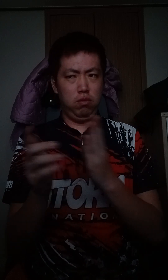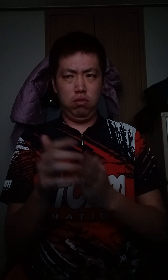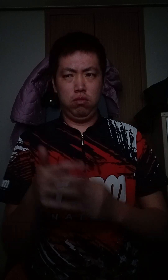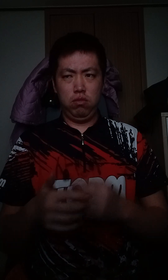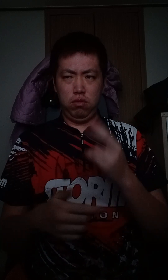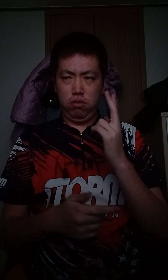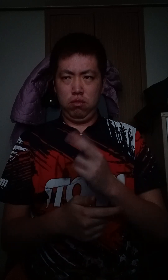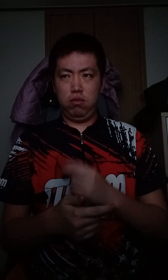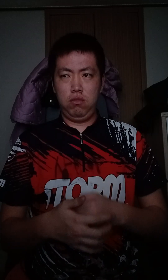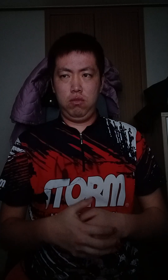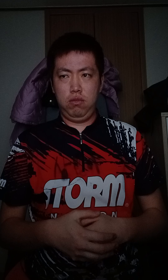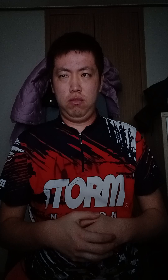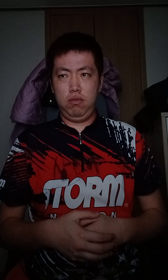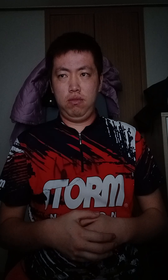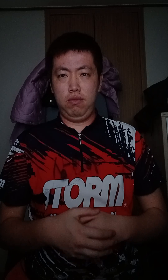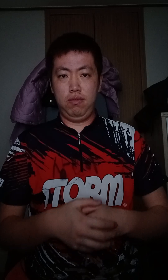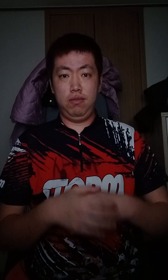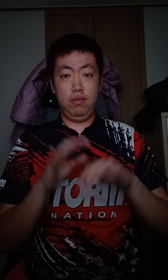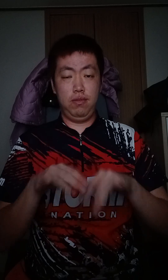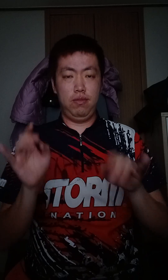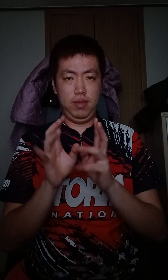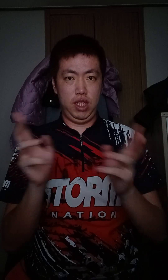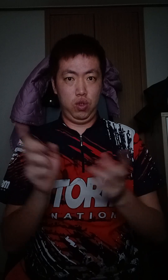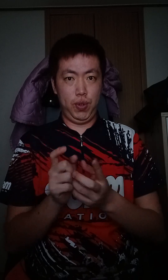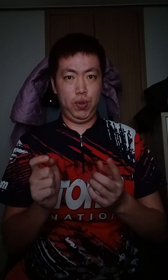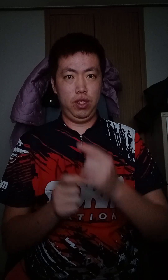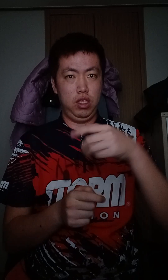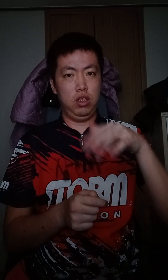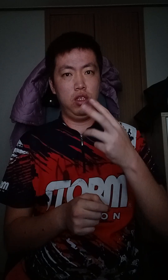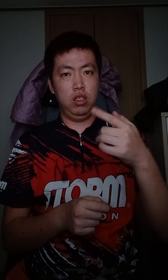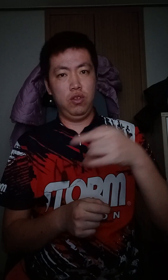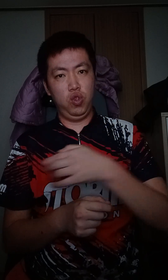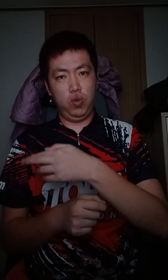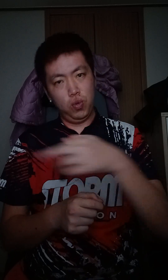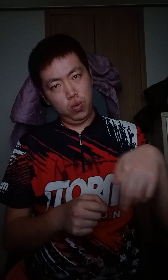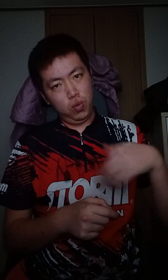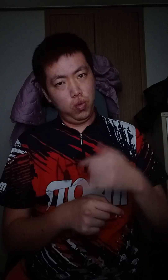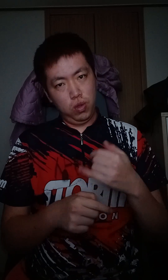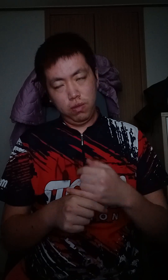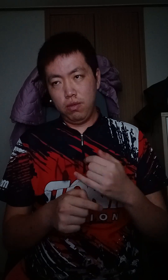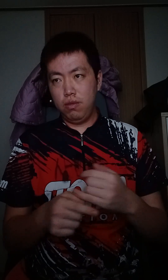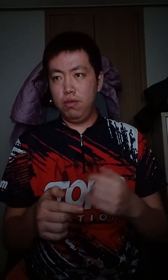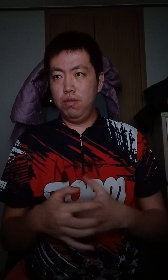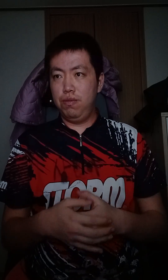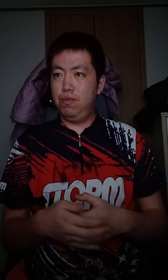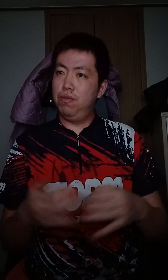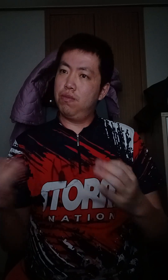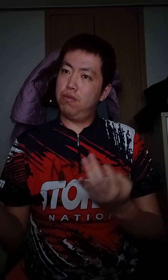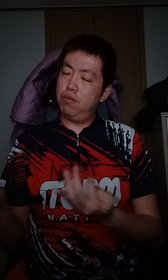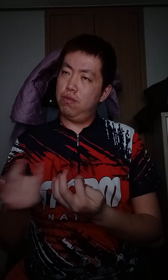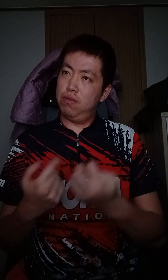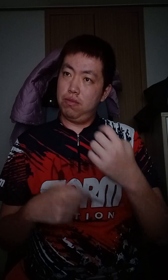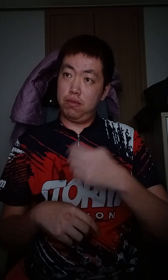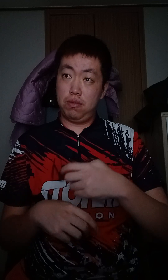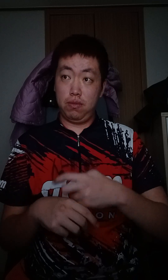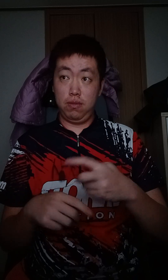합니다. 지난 2018년부터 5년간 음주 교통사고 통계를 보면 새벽 6시부터 오전 10시까지